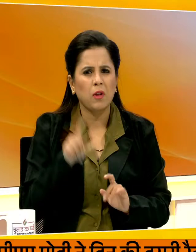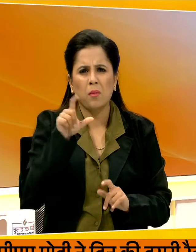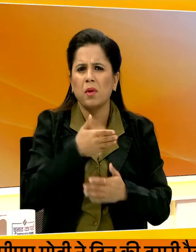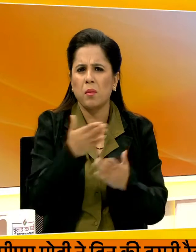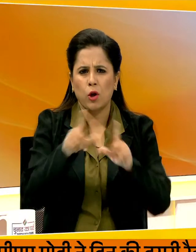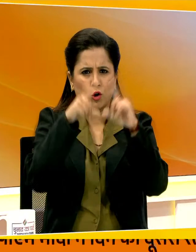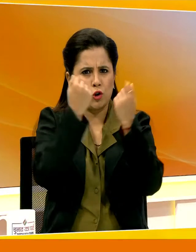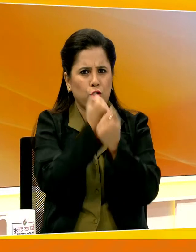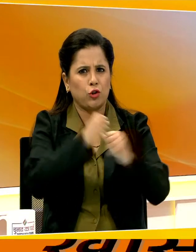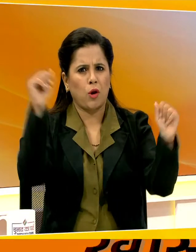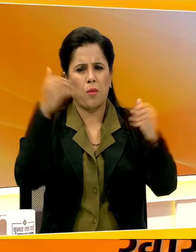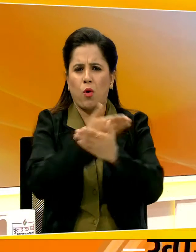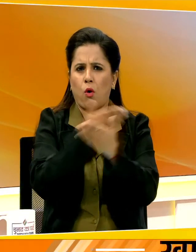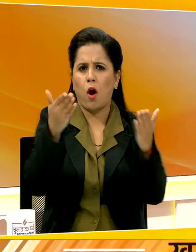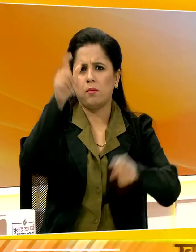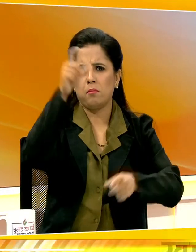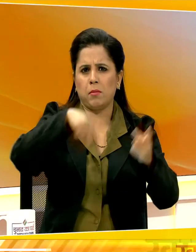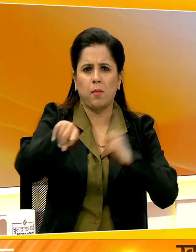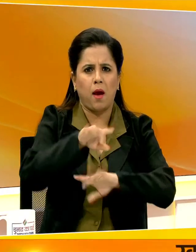लोकतंत्र प्रेमी हर व्यक्ति को